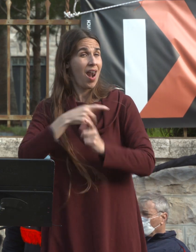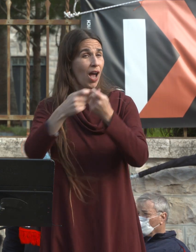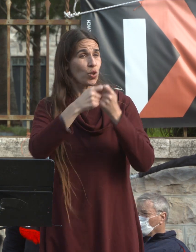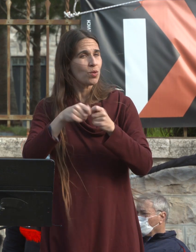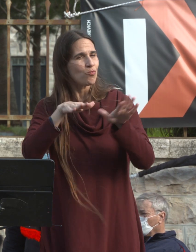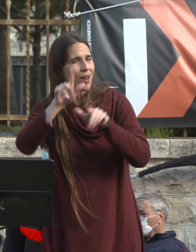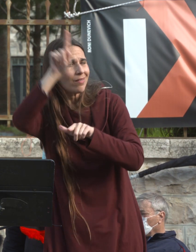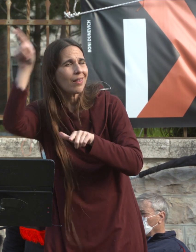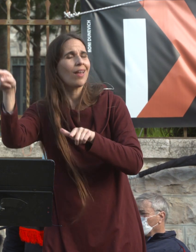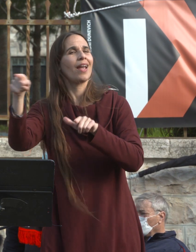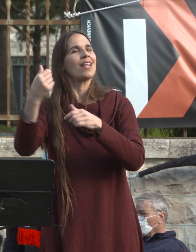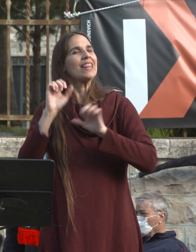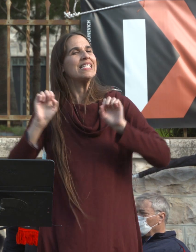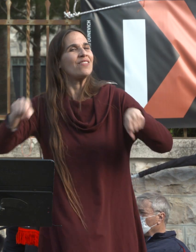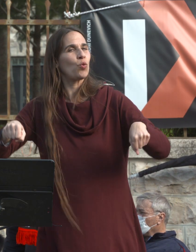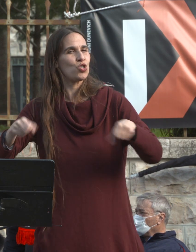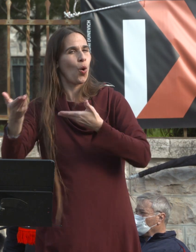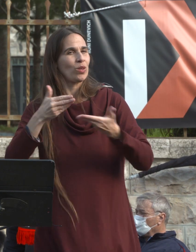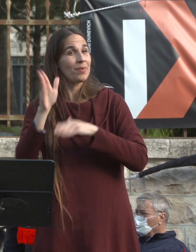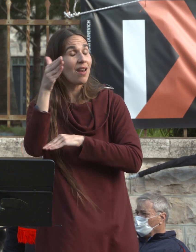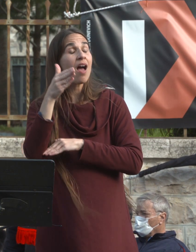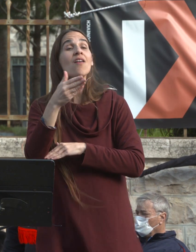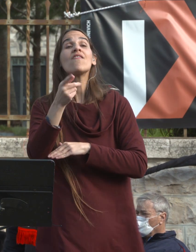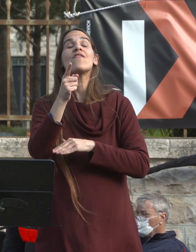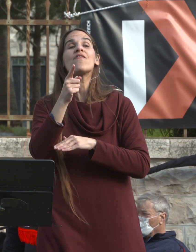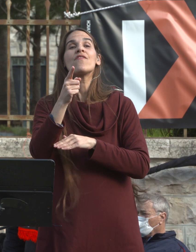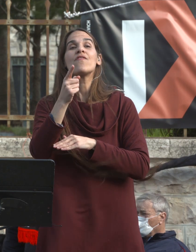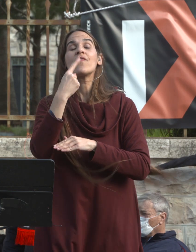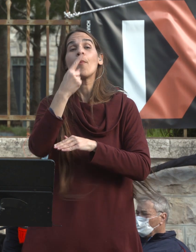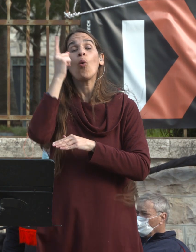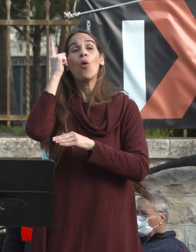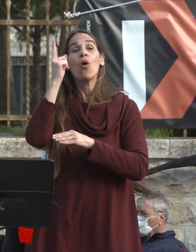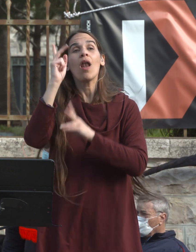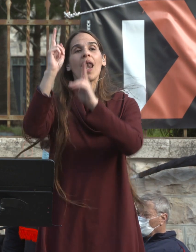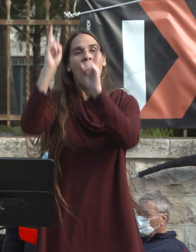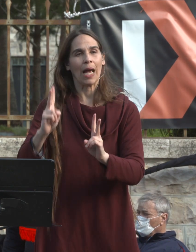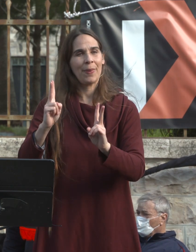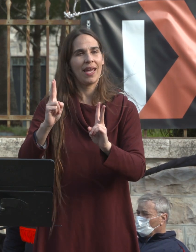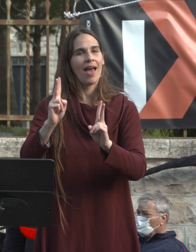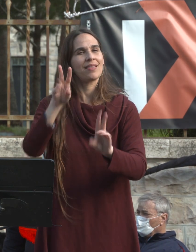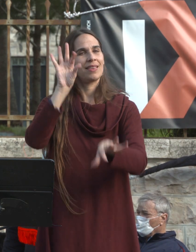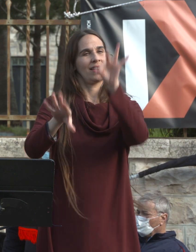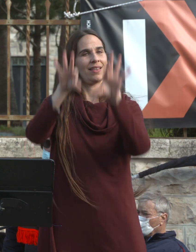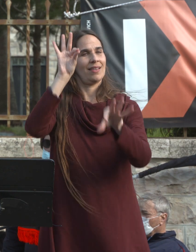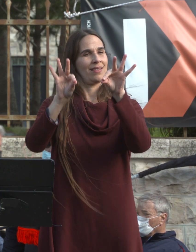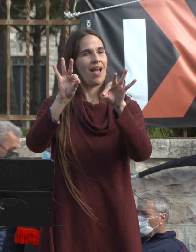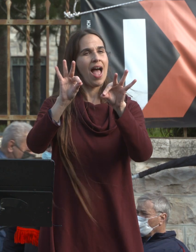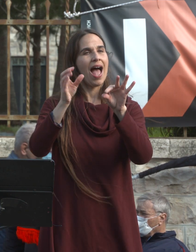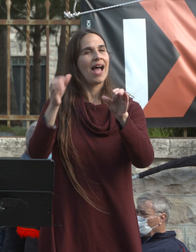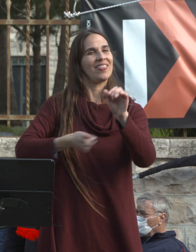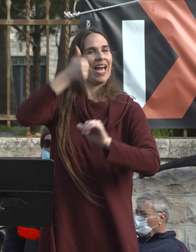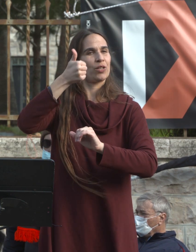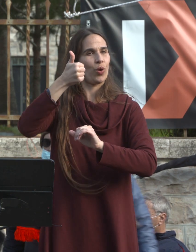ונציבות שירות המדינה, ובו הורה להקפיא את ביטול נבחרת הדירקטורים לחברות